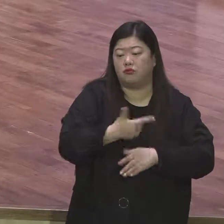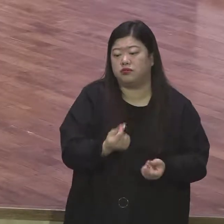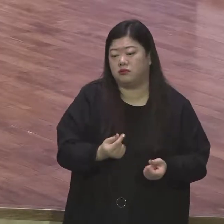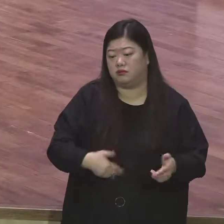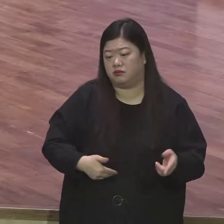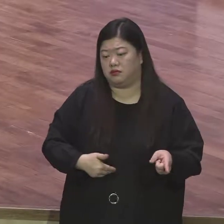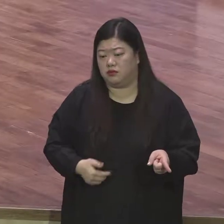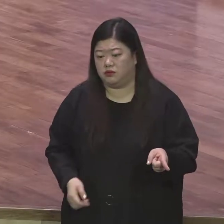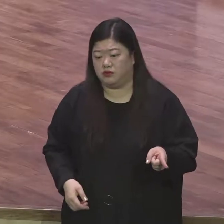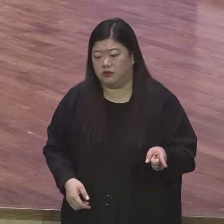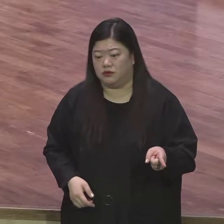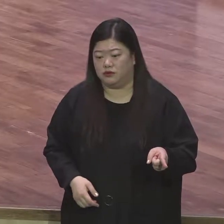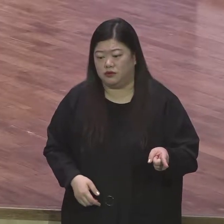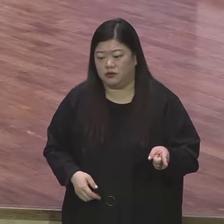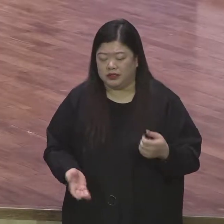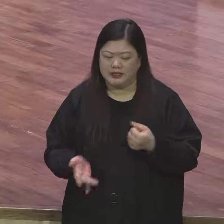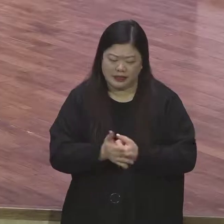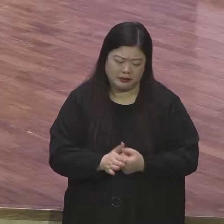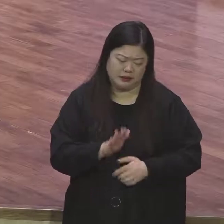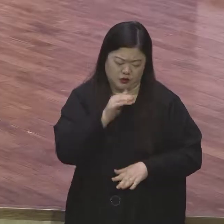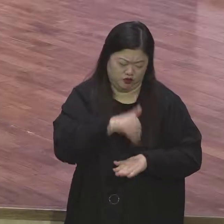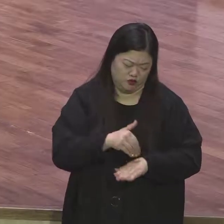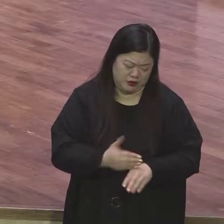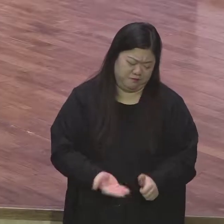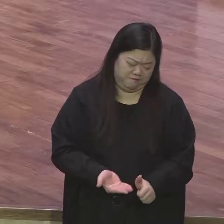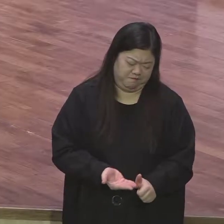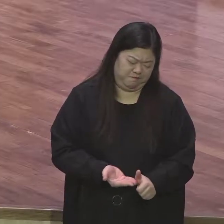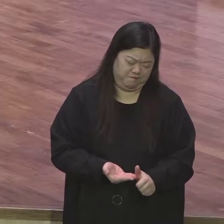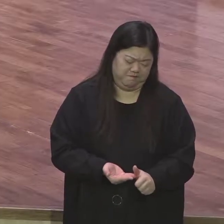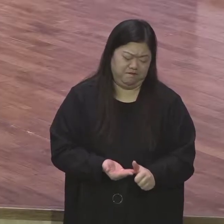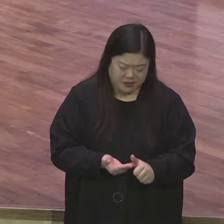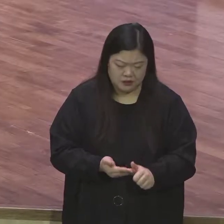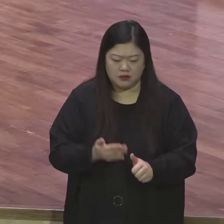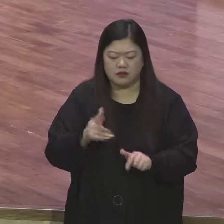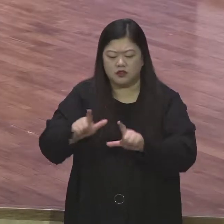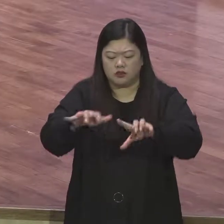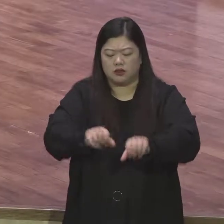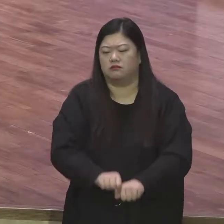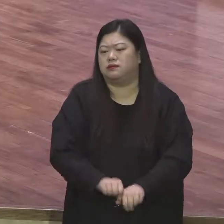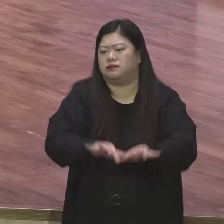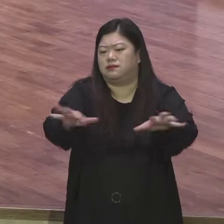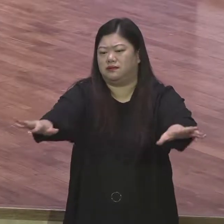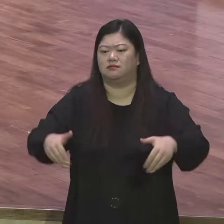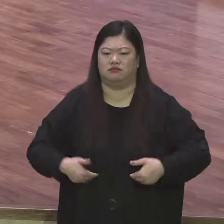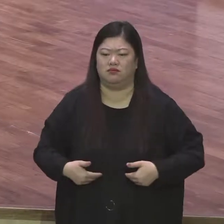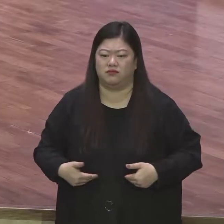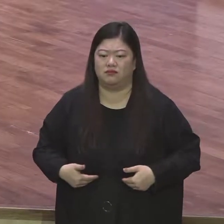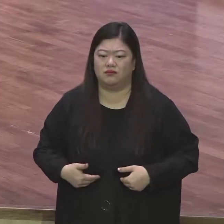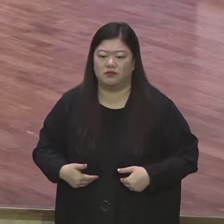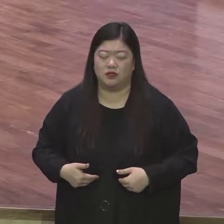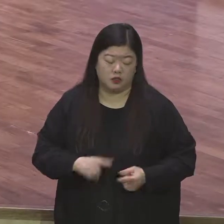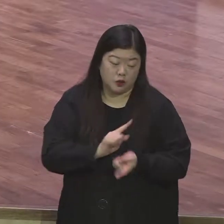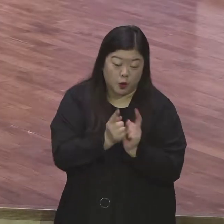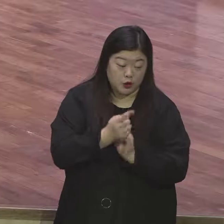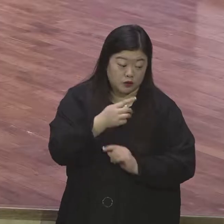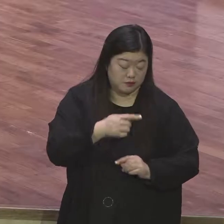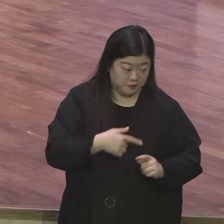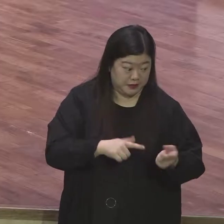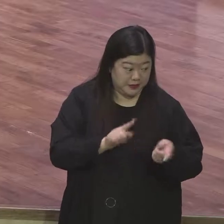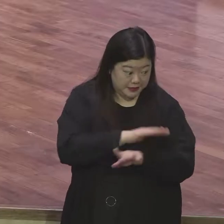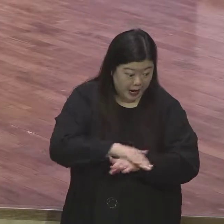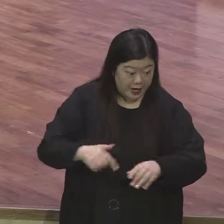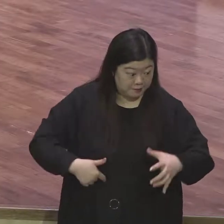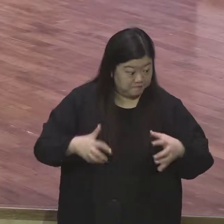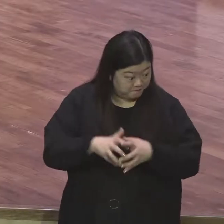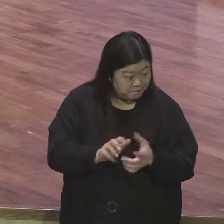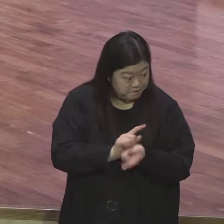사역에 실제로 복음을 가지고 있다면 현장이 많잖아요. 그렇게 전도 운동할 수 있도록